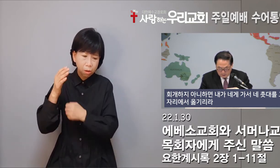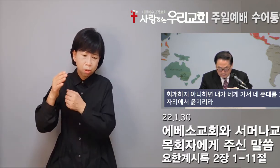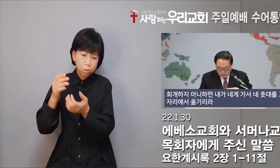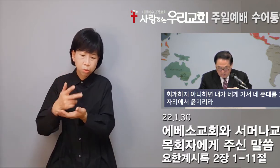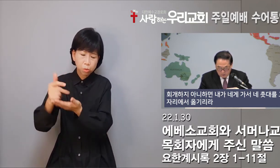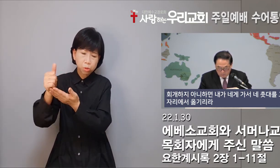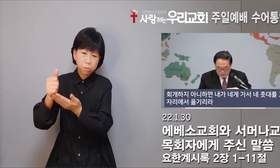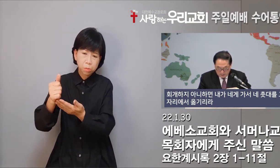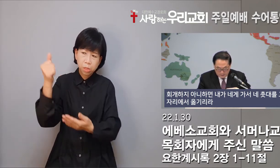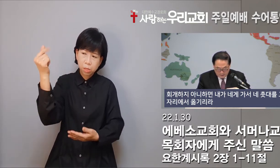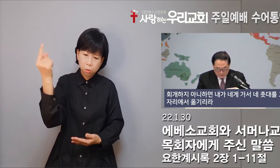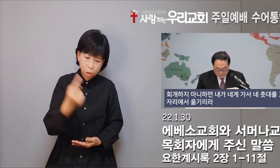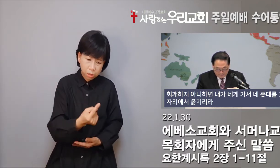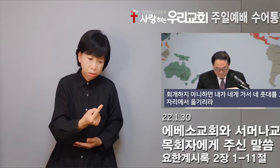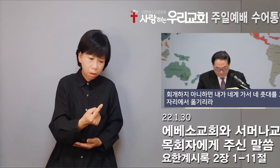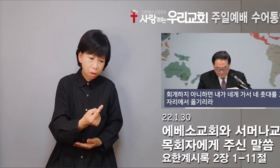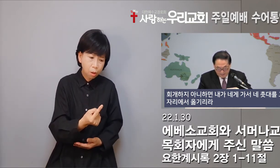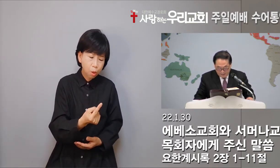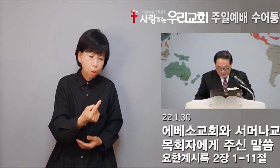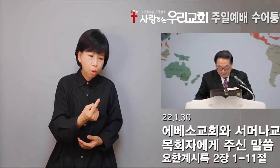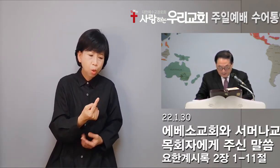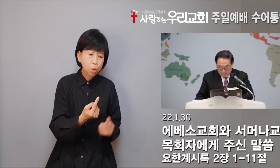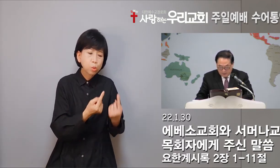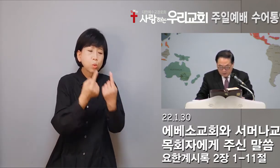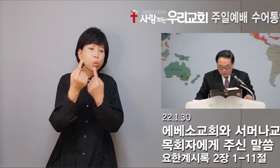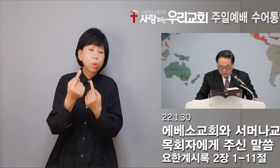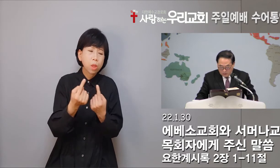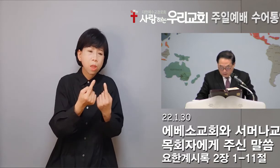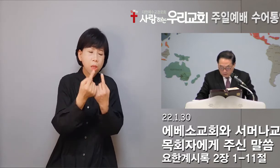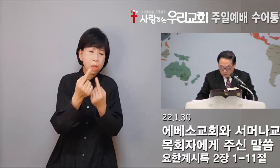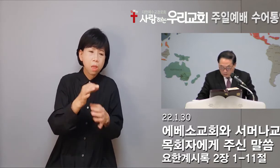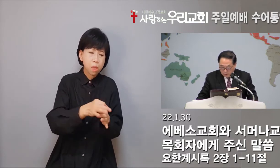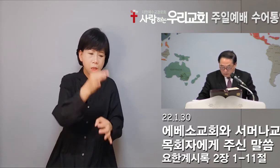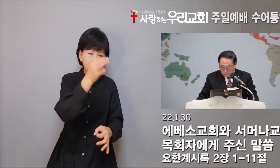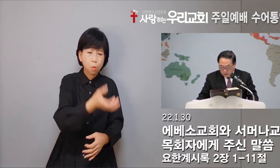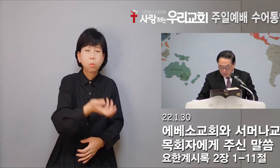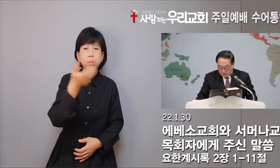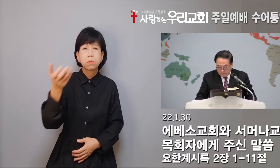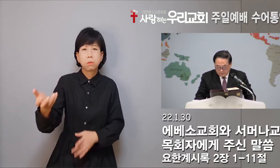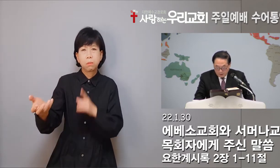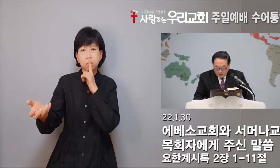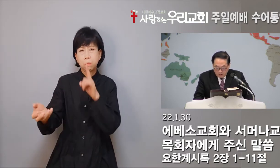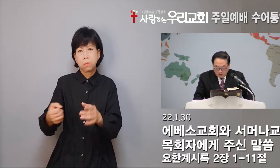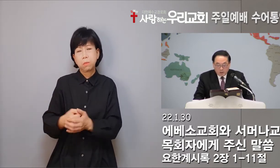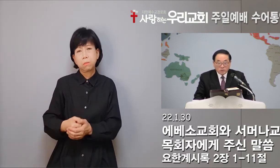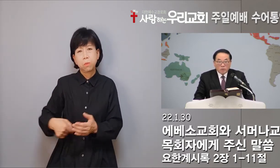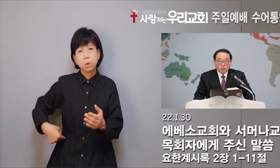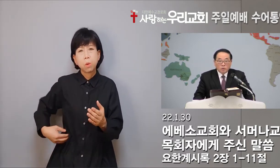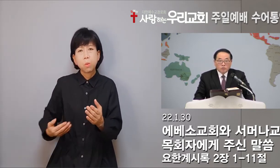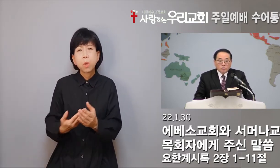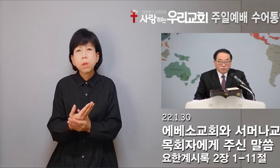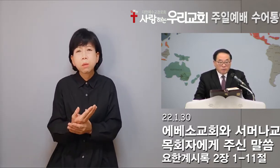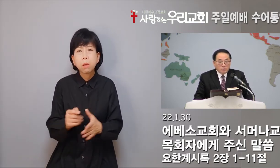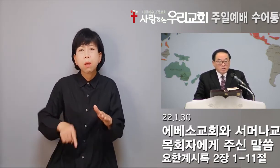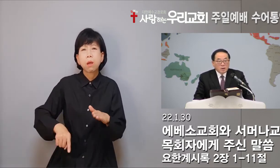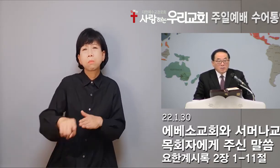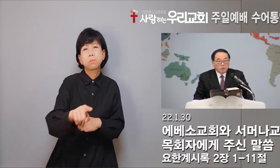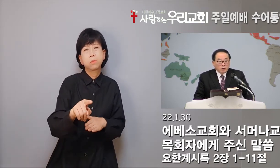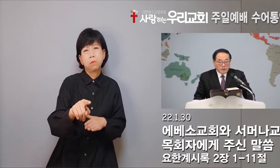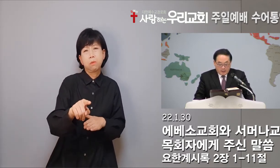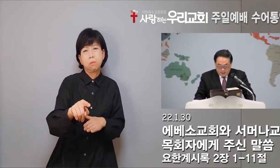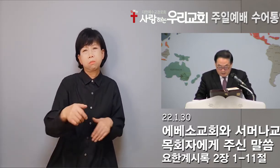그 자리에서 옮기리라. 아멘. 에베소 교회 선두 교회에 위치하고 있는 회개에서도